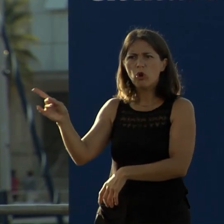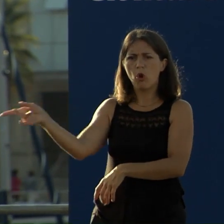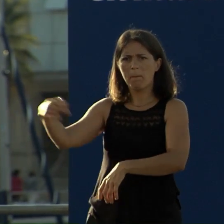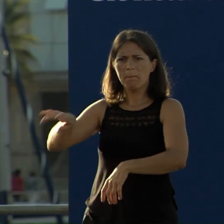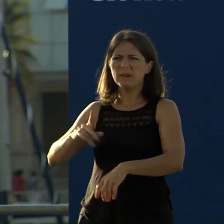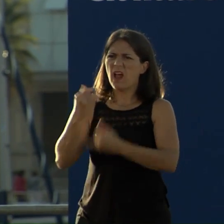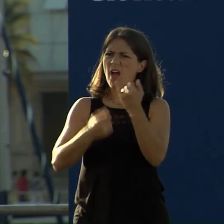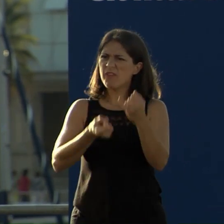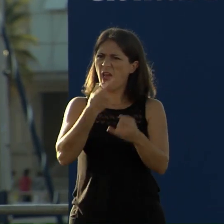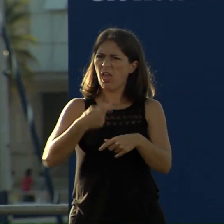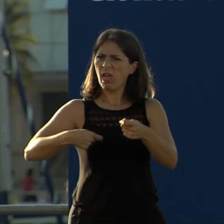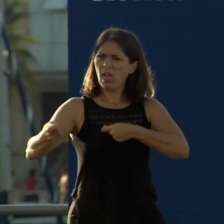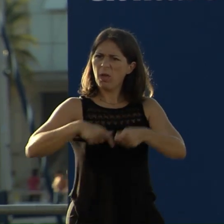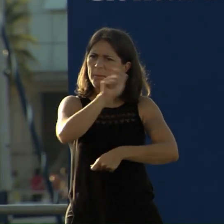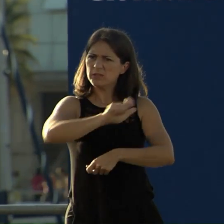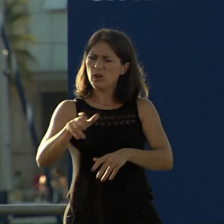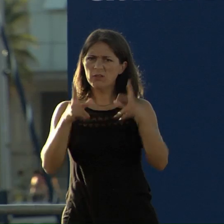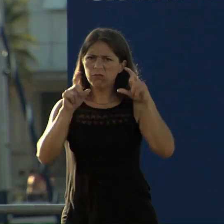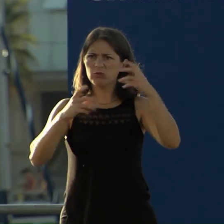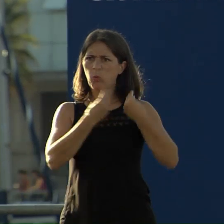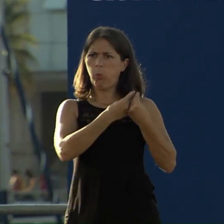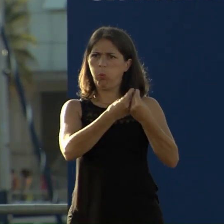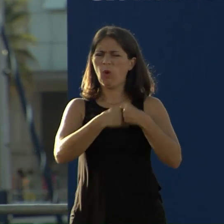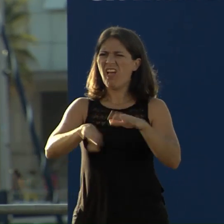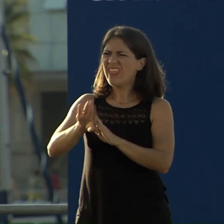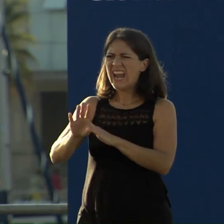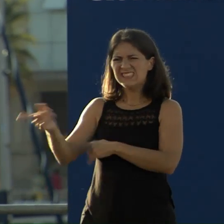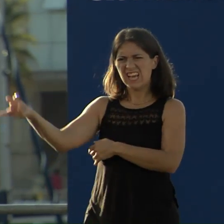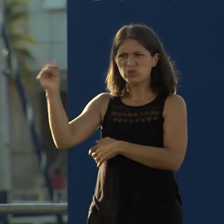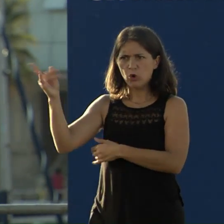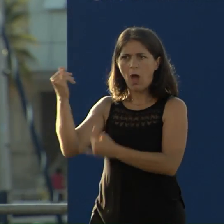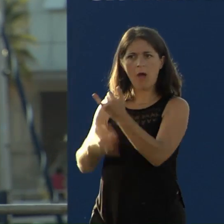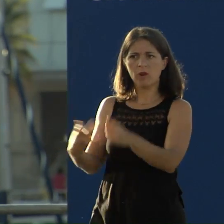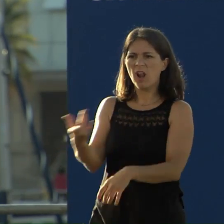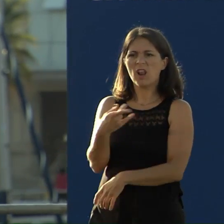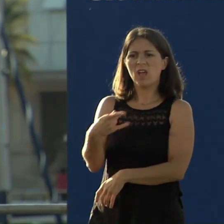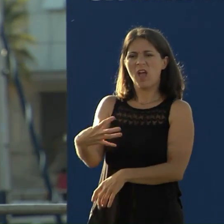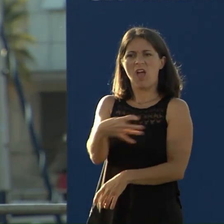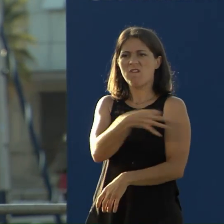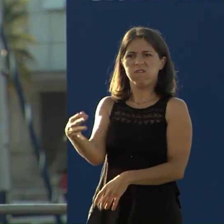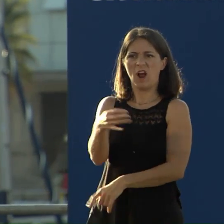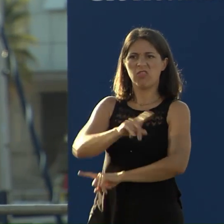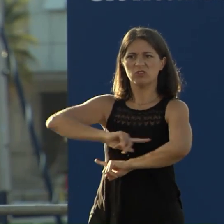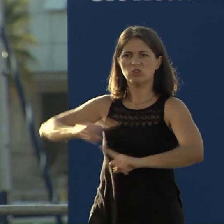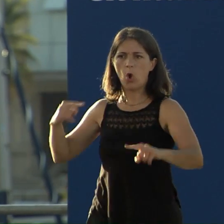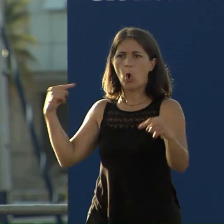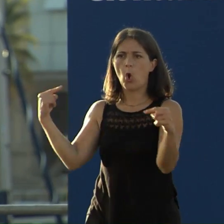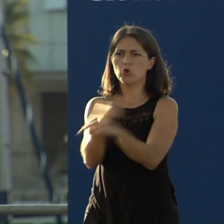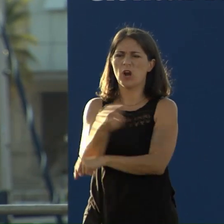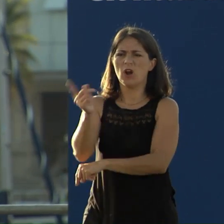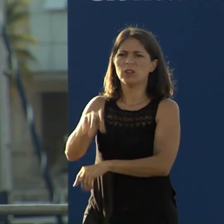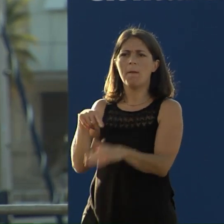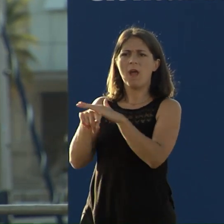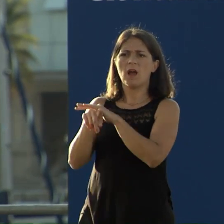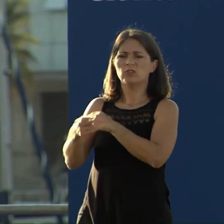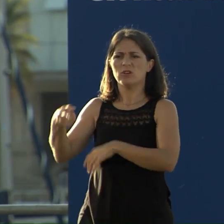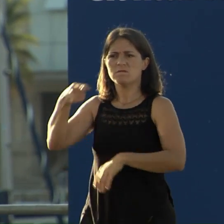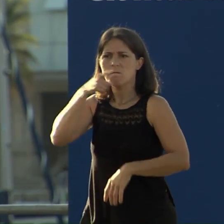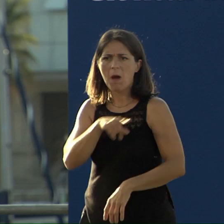se hacen fotos con narcos. No solamente son de derechas. Son ineficaces. Son malos gestores. Y hay que cambiarlos.